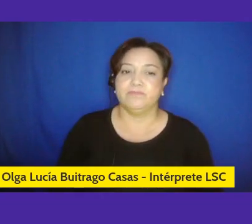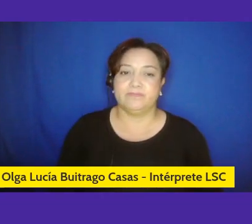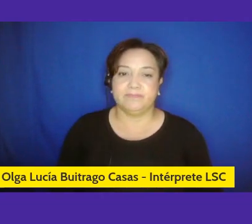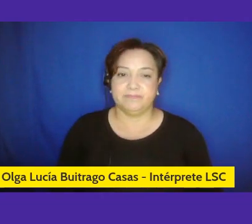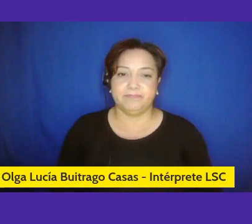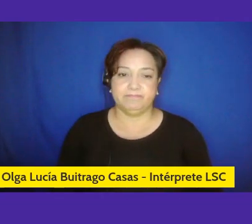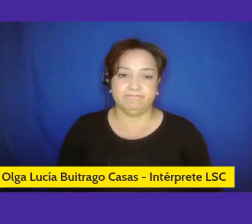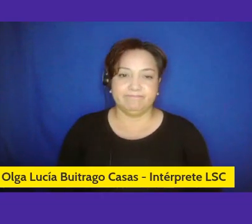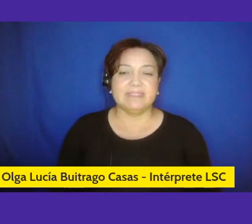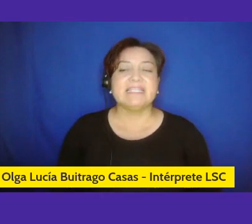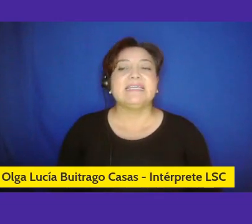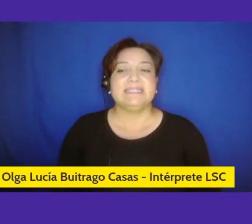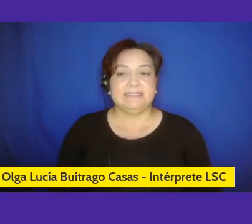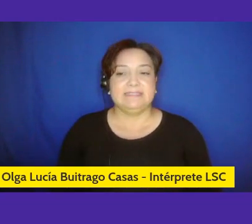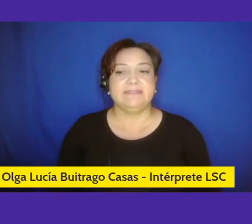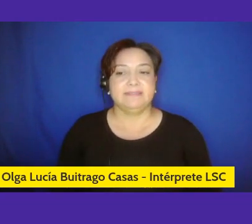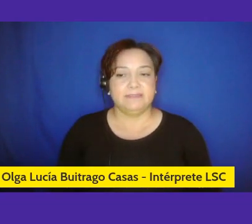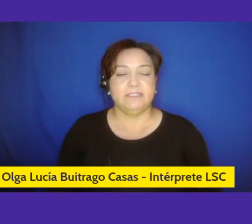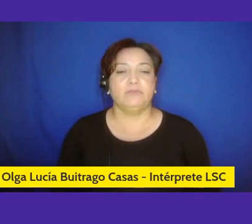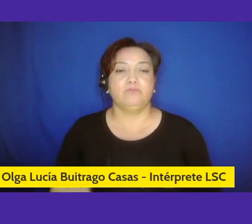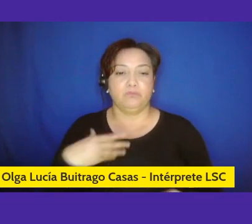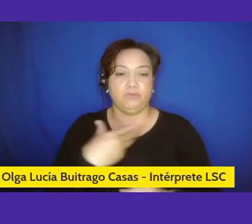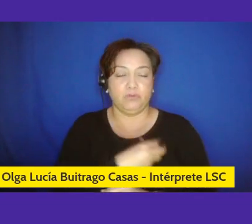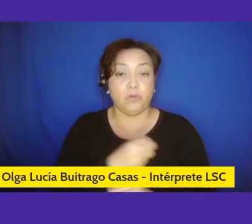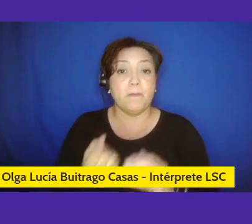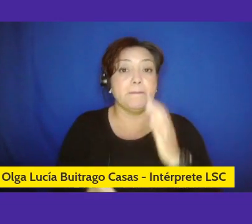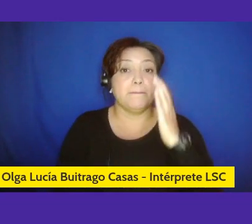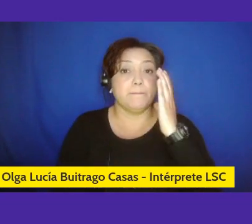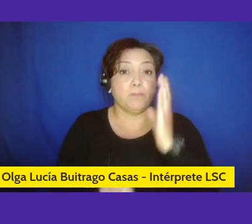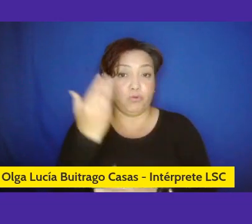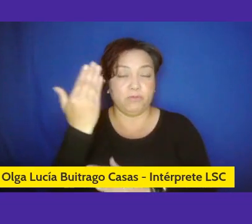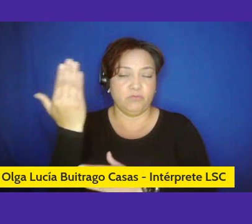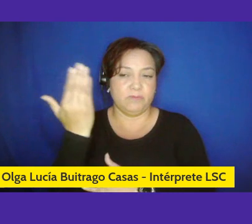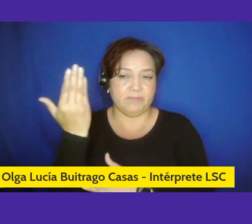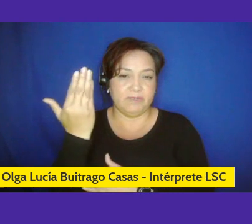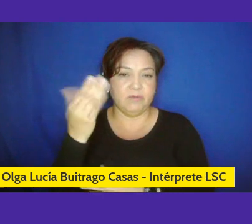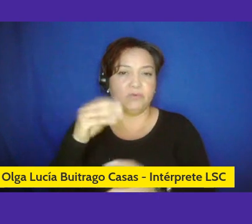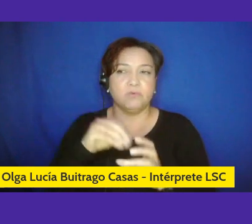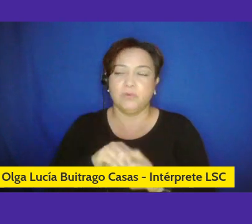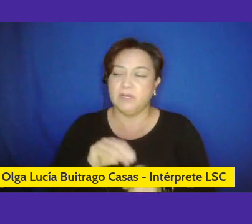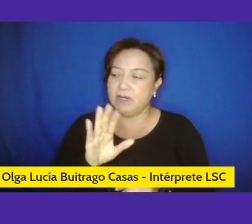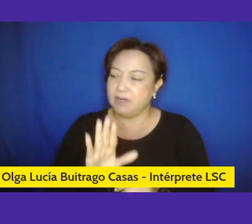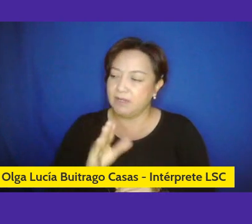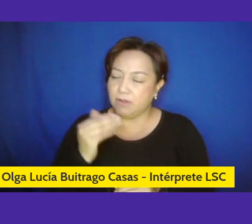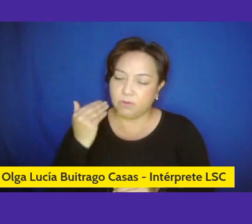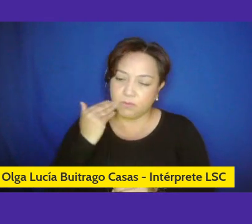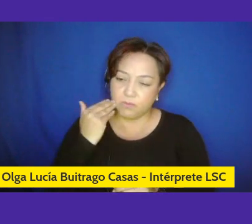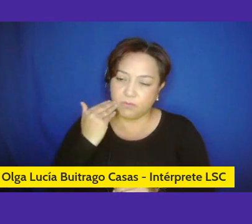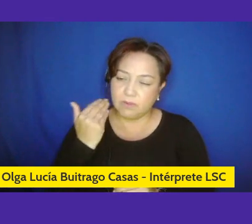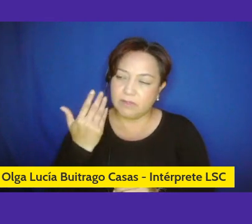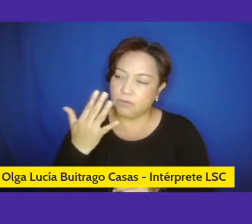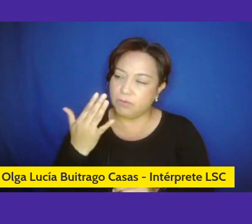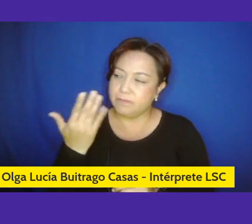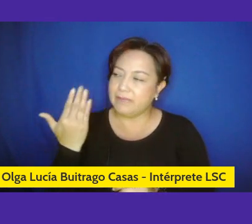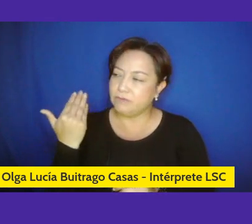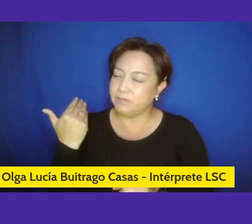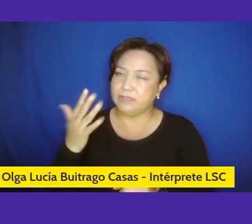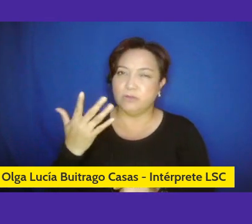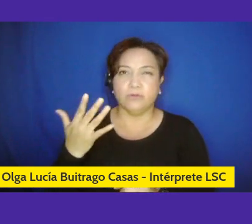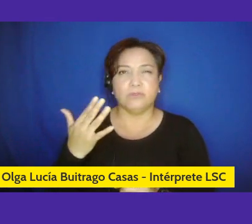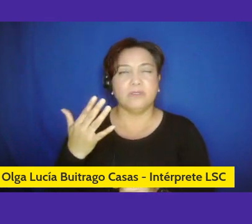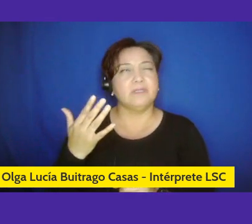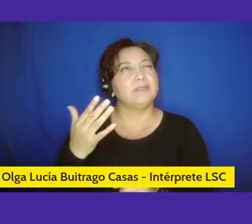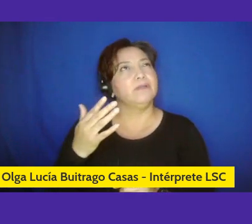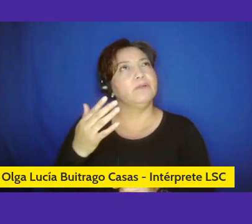Sí, nosotros sí produjimos una película en el año 90 y... No, perdón, en